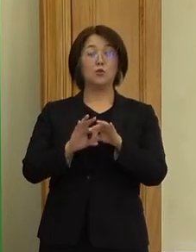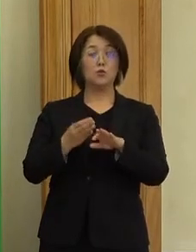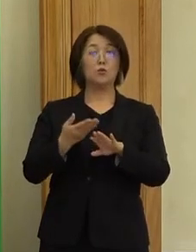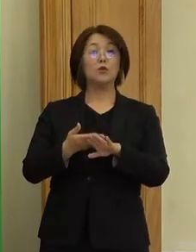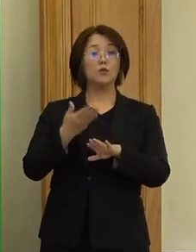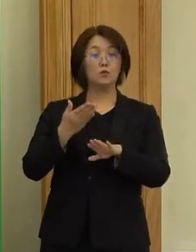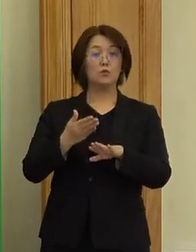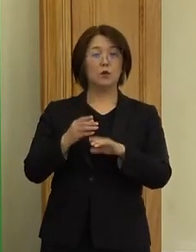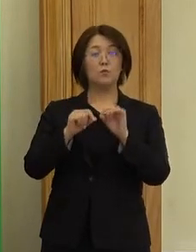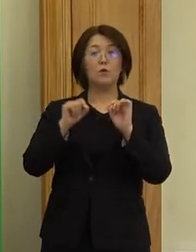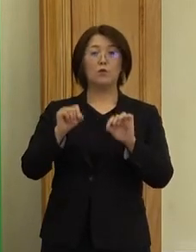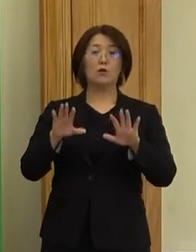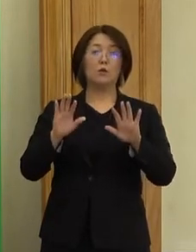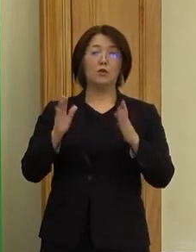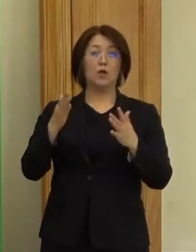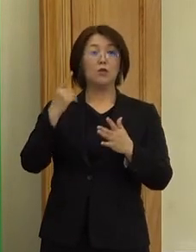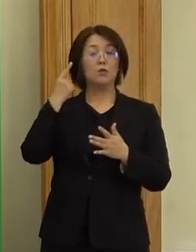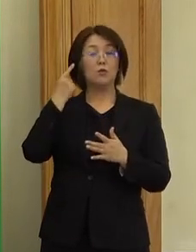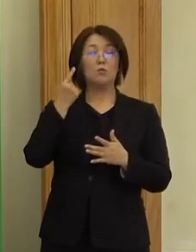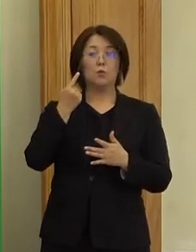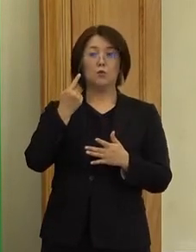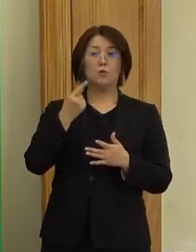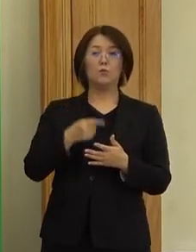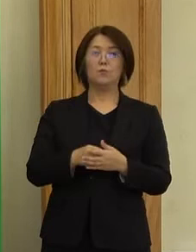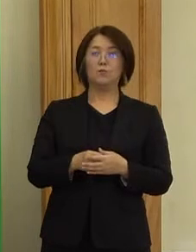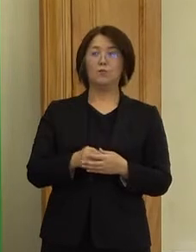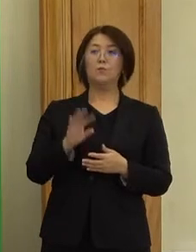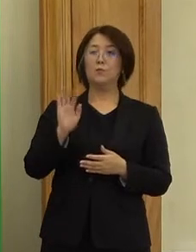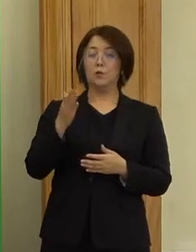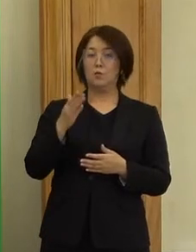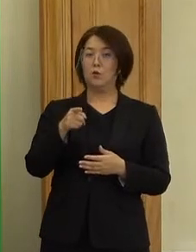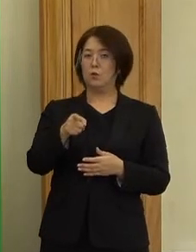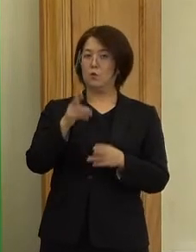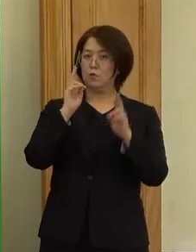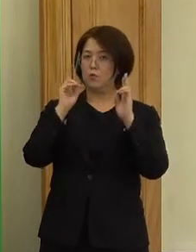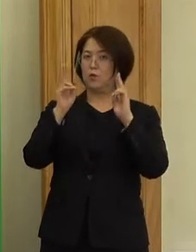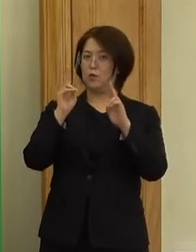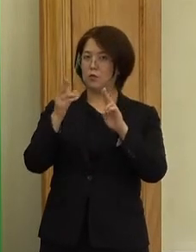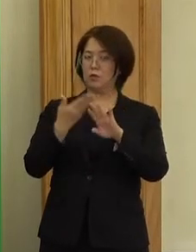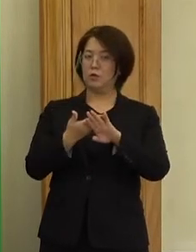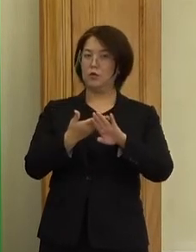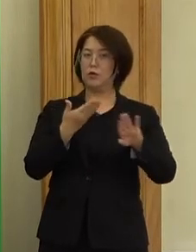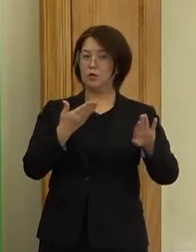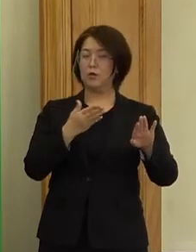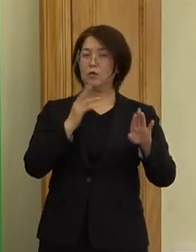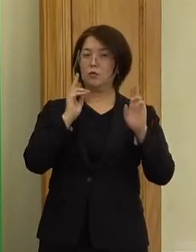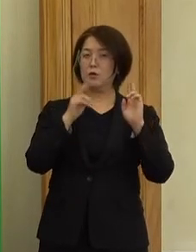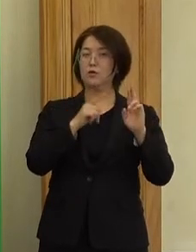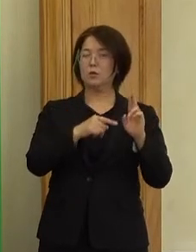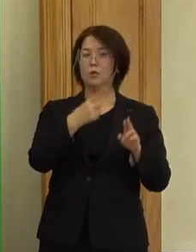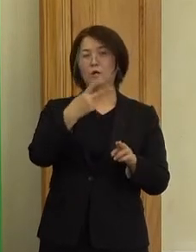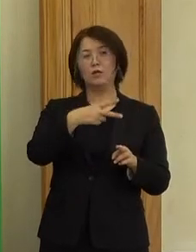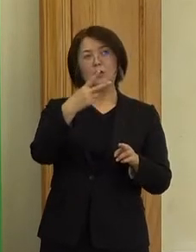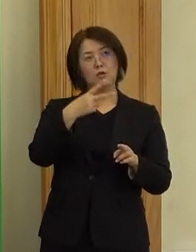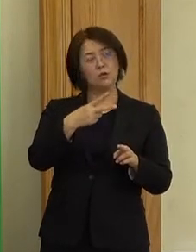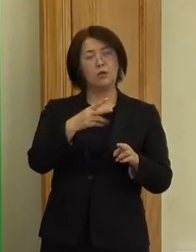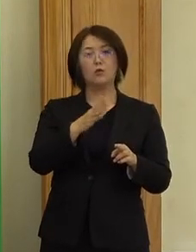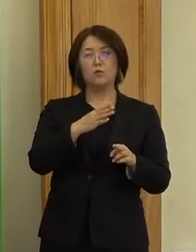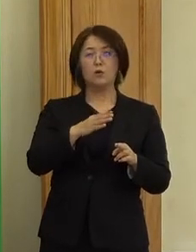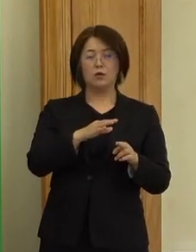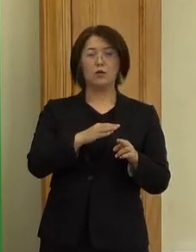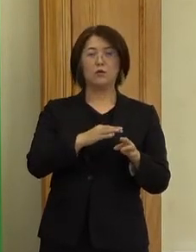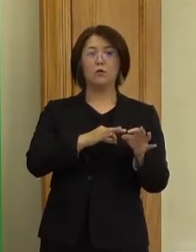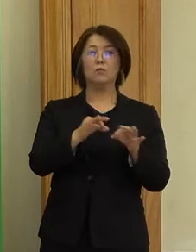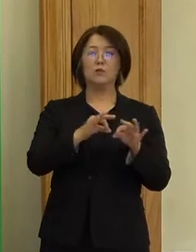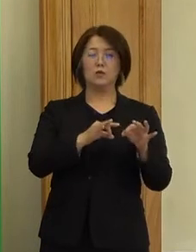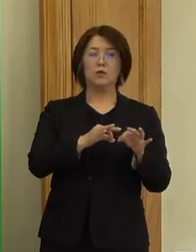ったというふうに考えております。ただ一方で、グローバルダイニングさんの他にも2000店舗ほど要請に従ってい